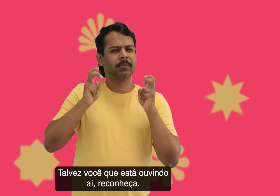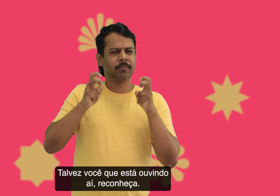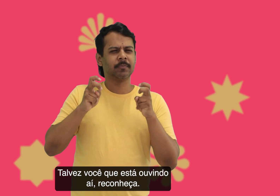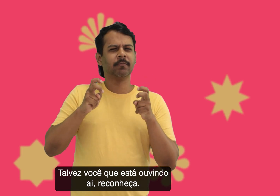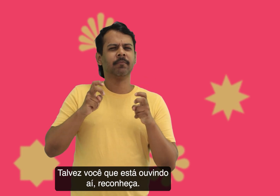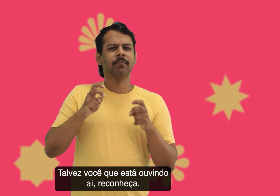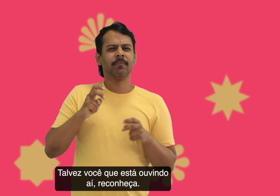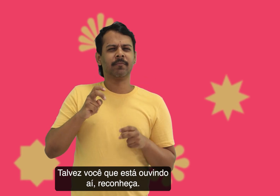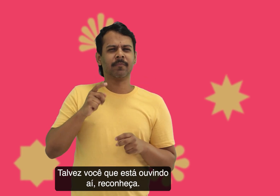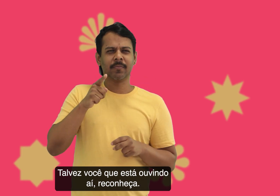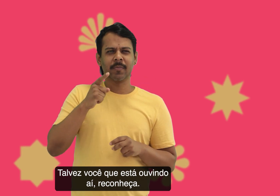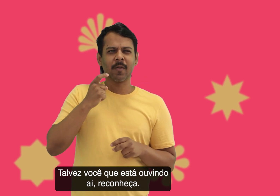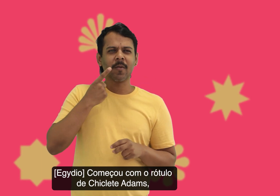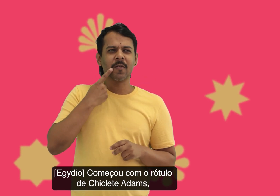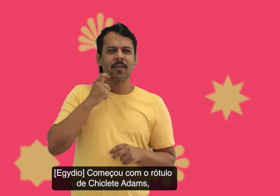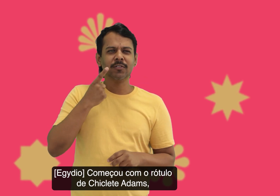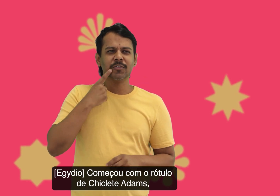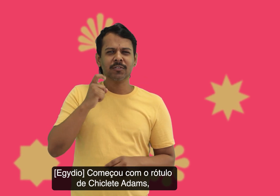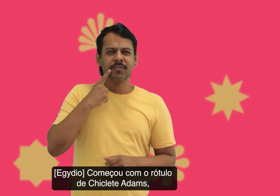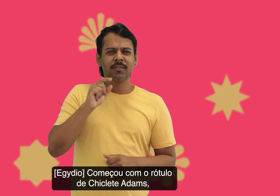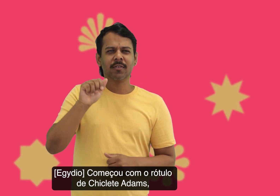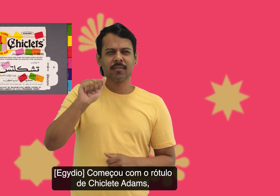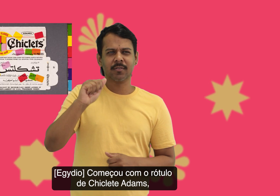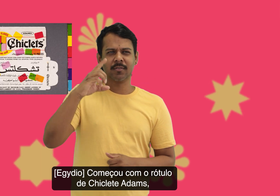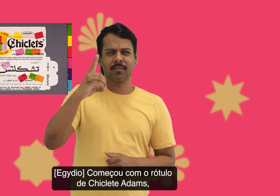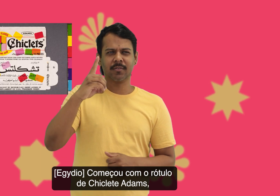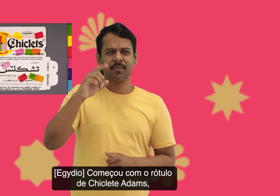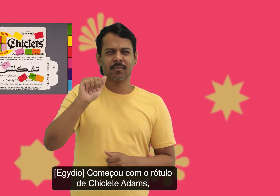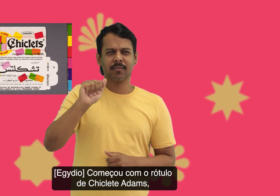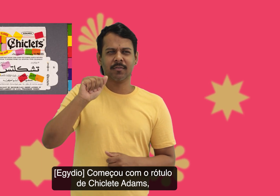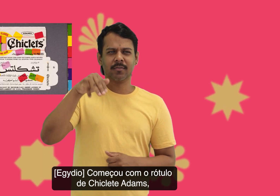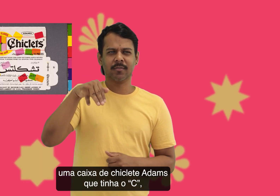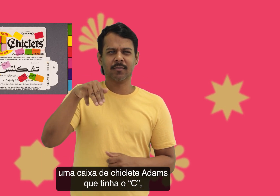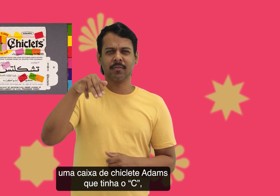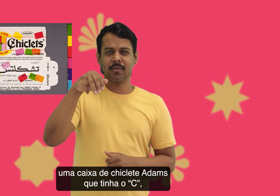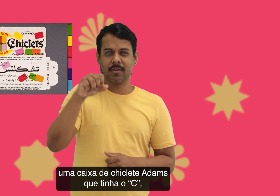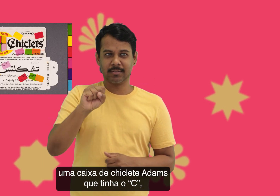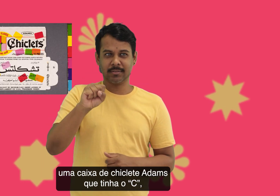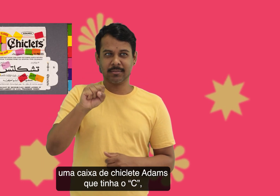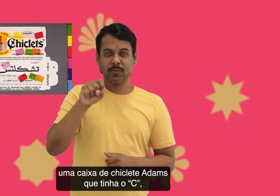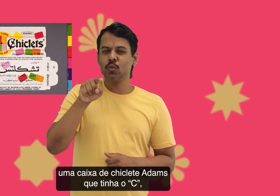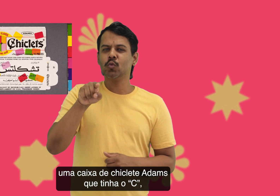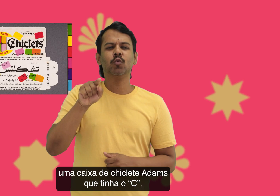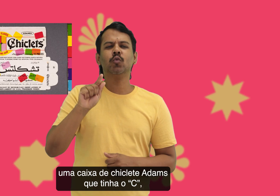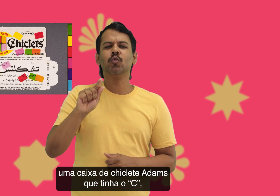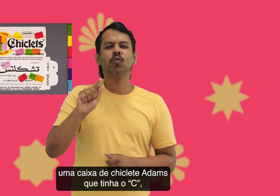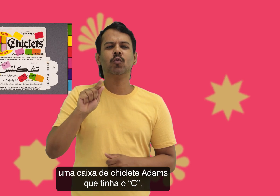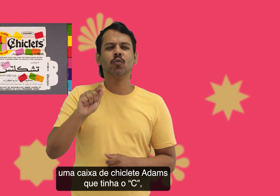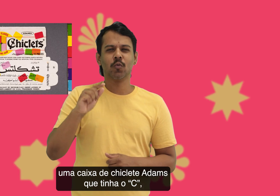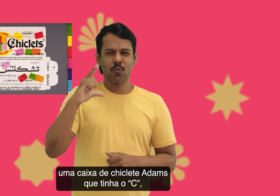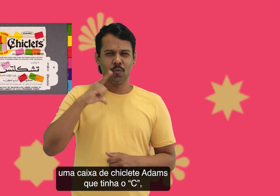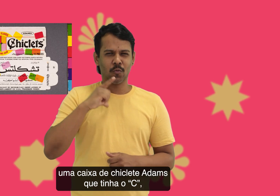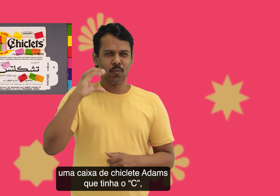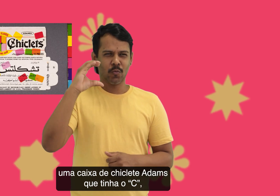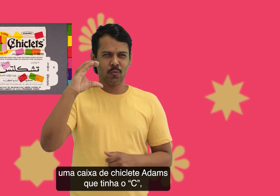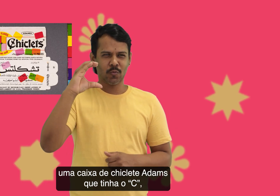está ouvindo aí reconheça. Começou com um rótulo de chiclete Adams, uma caixa de chiclete Adams que